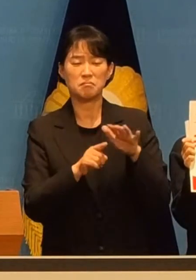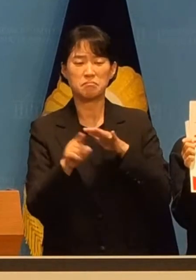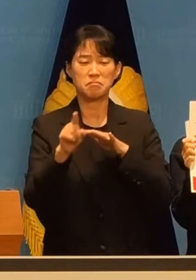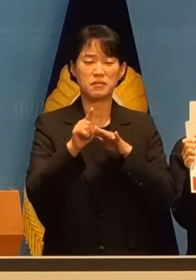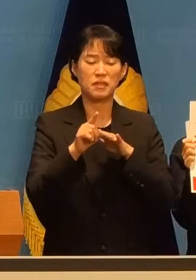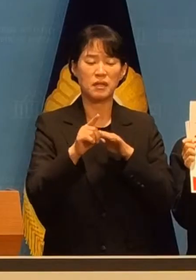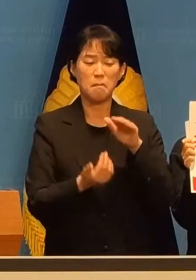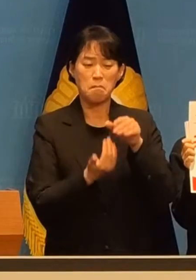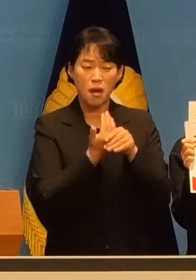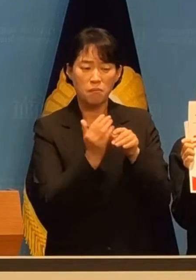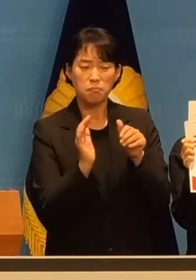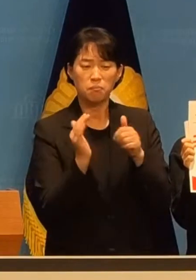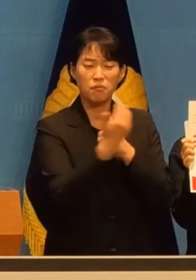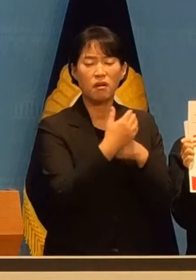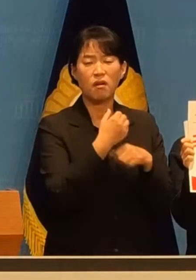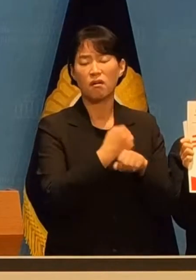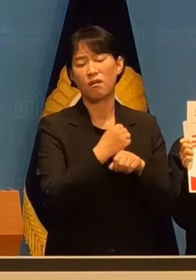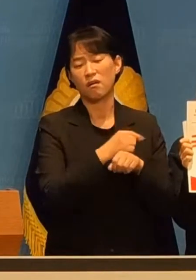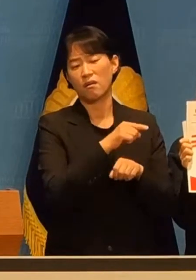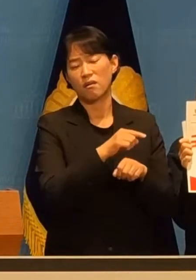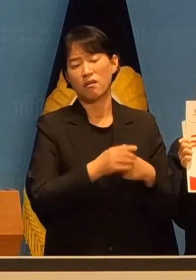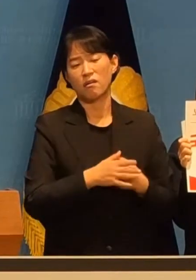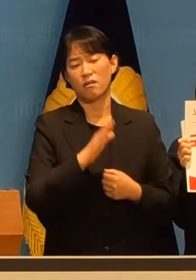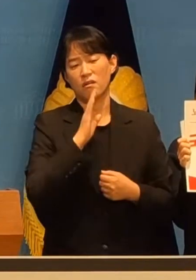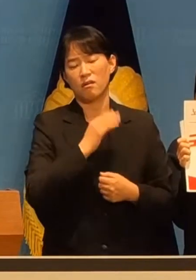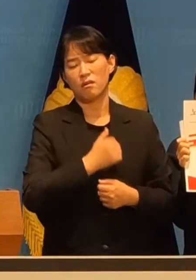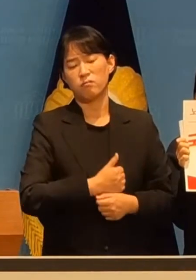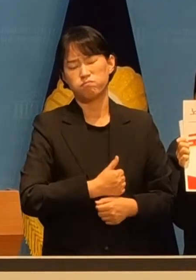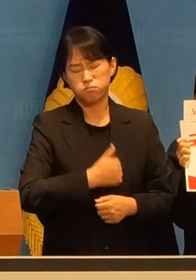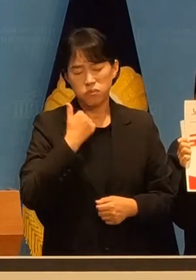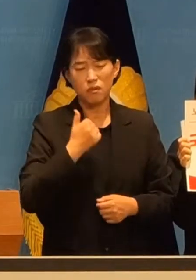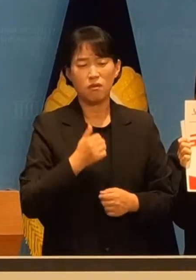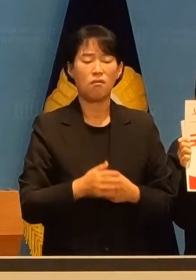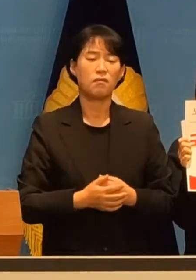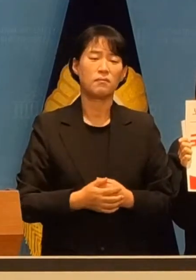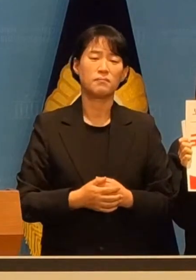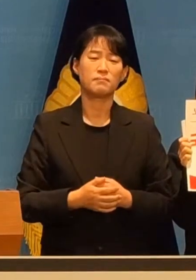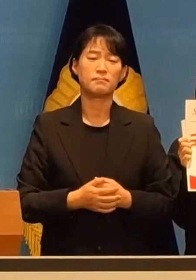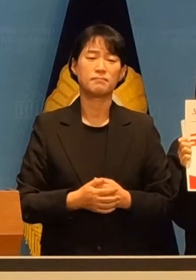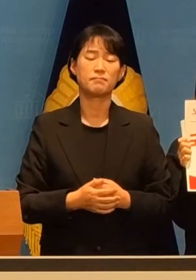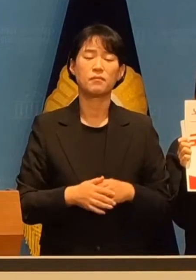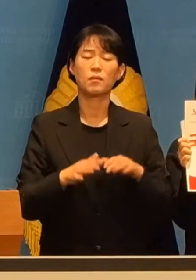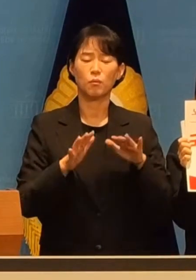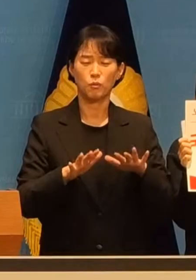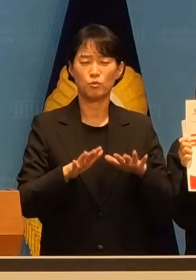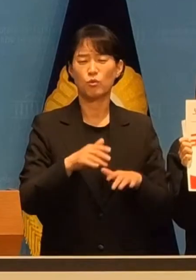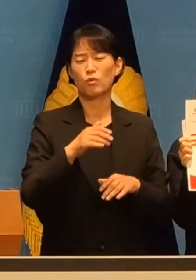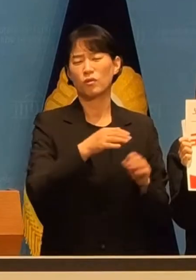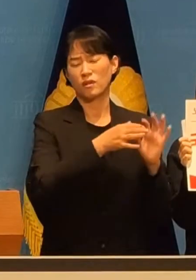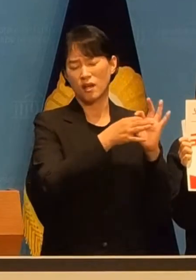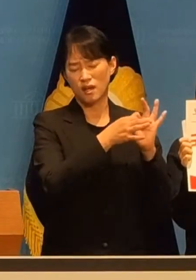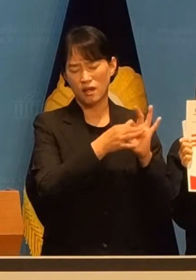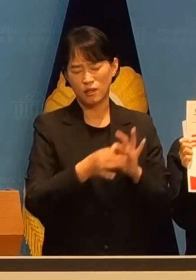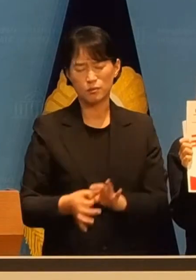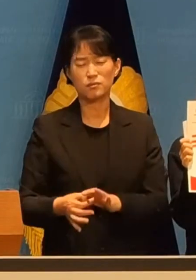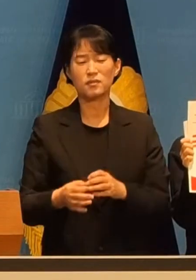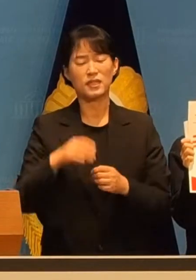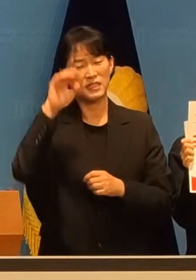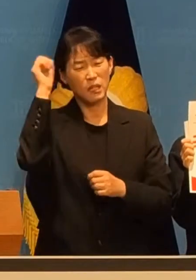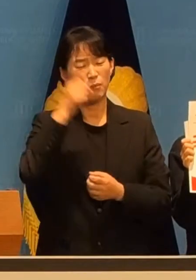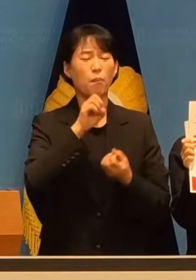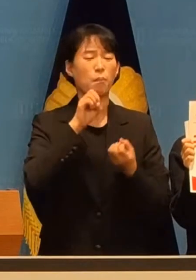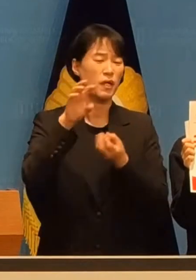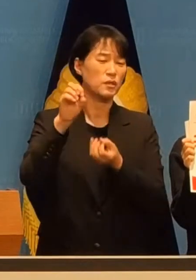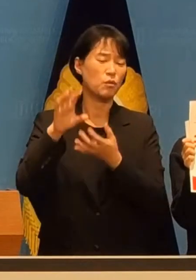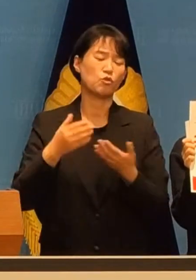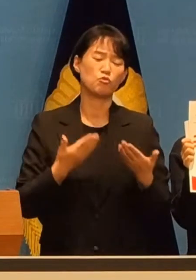급급합니다. 참담함을 넘어 분노를 느끼지 않을 수 없습니다. 오늘도 쿠팡의 연속적인 새벽 배송과